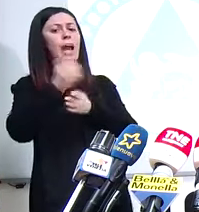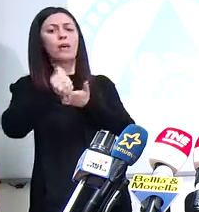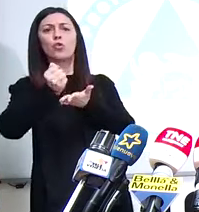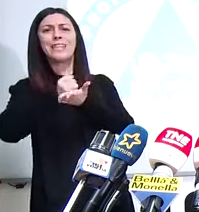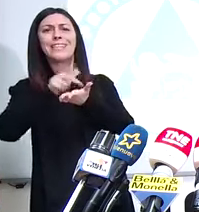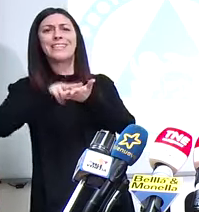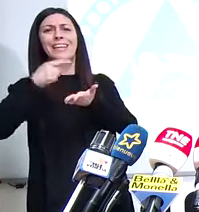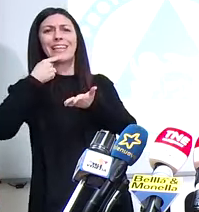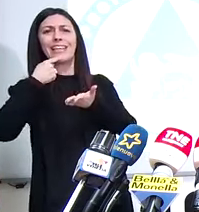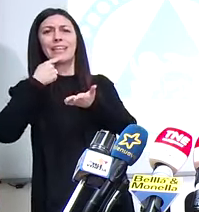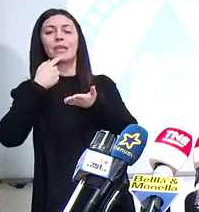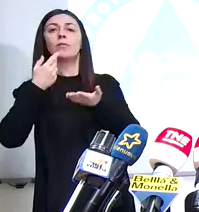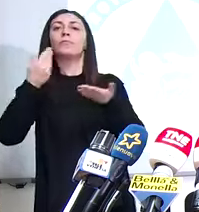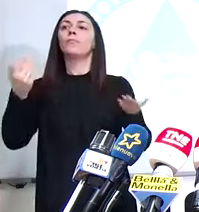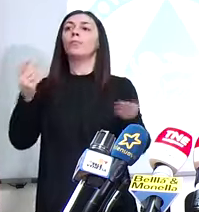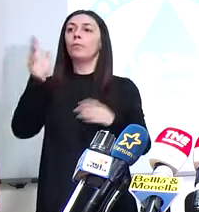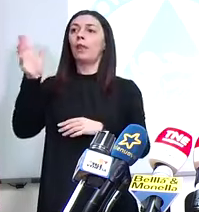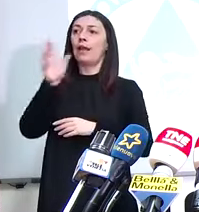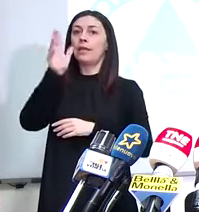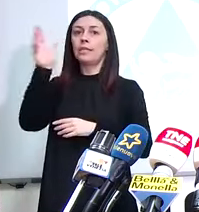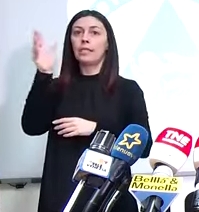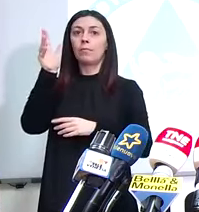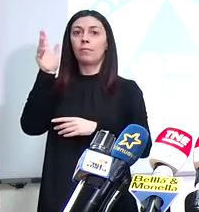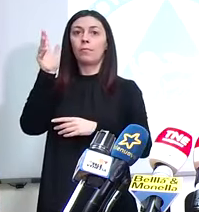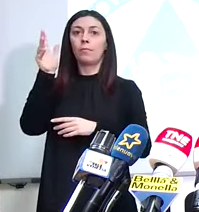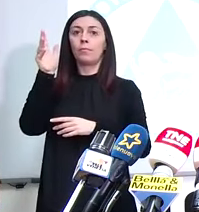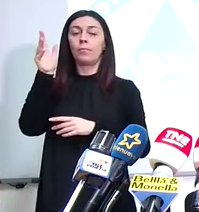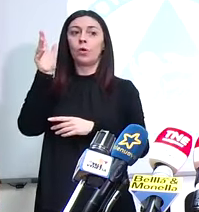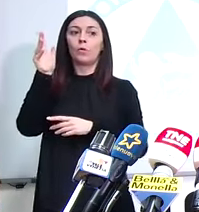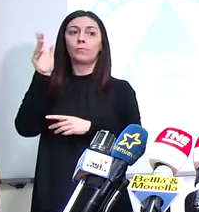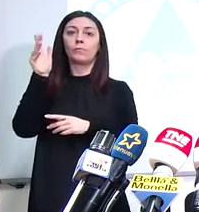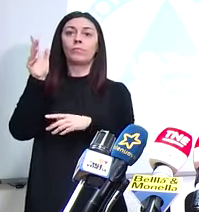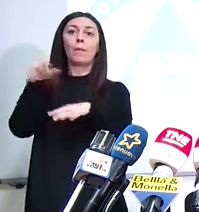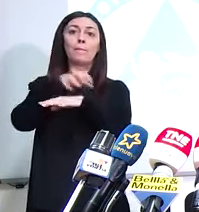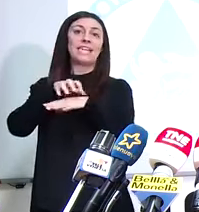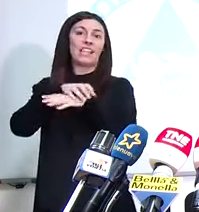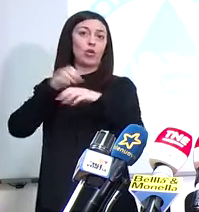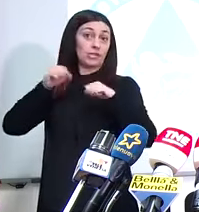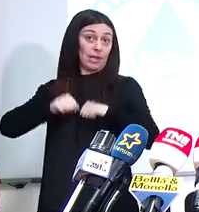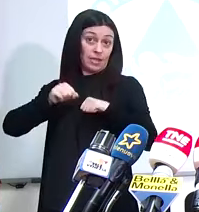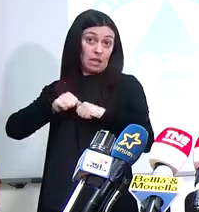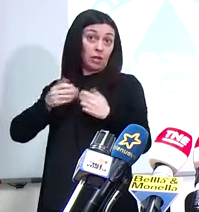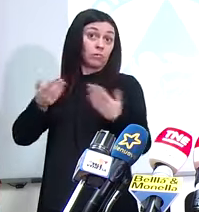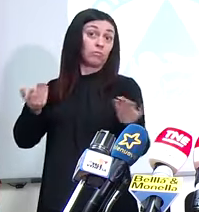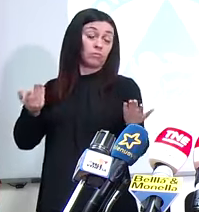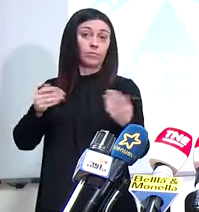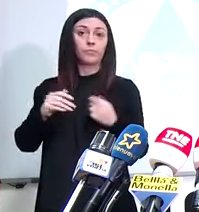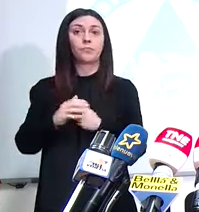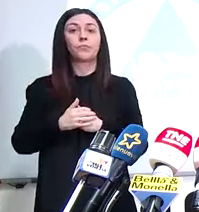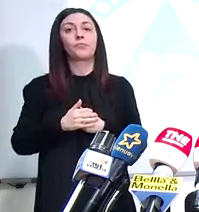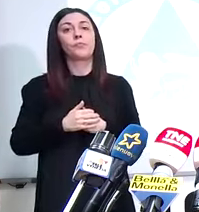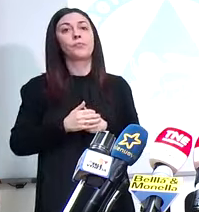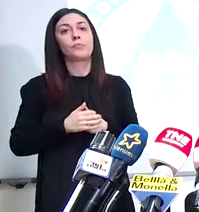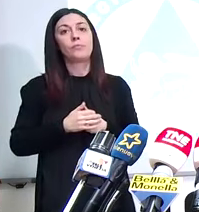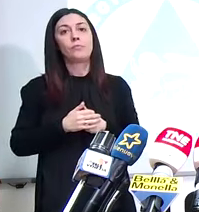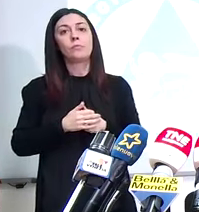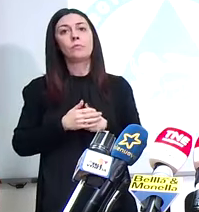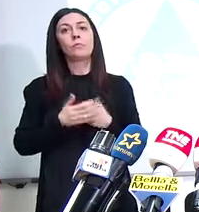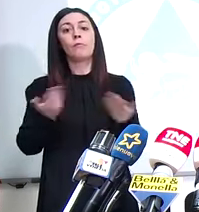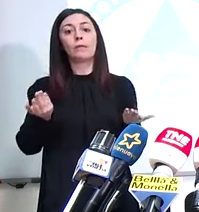esempio c'è tutta la partita passa attraverso il ministero della sanità immagine questa però prima di fare una richiesta